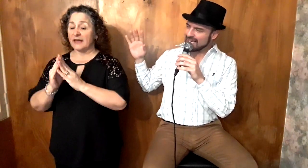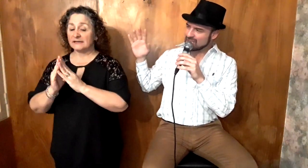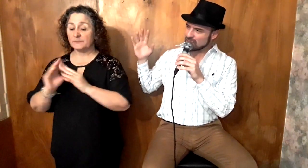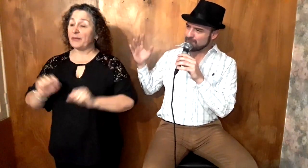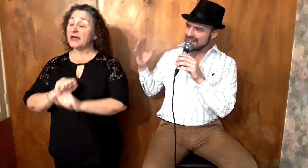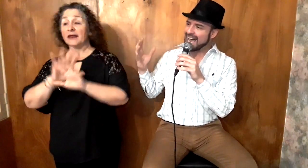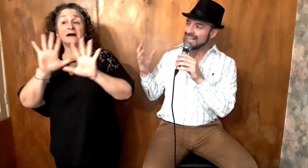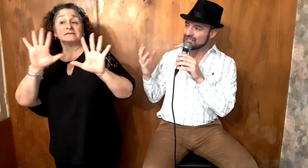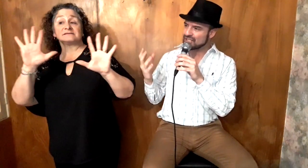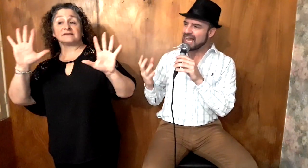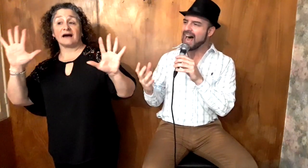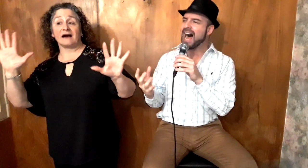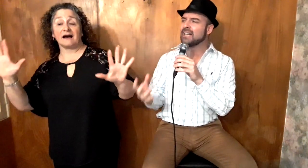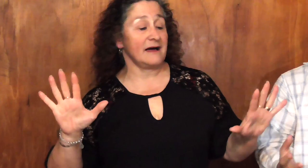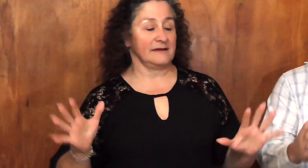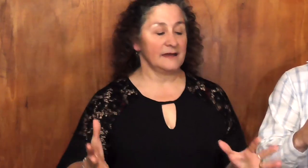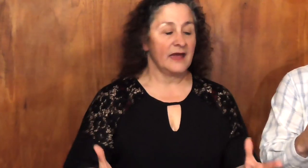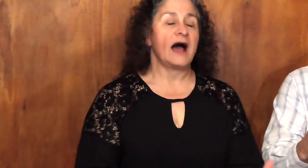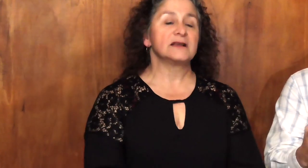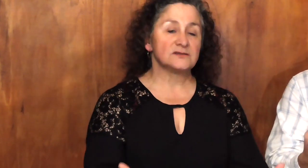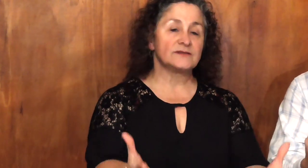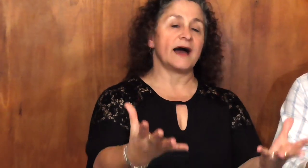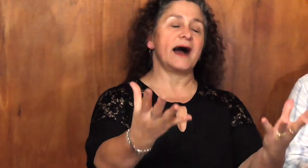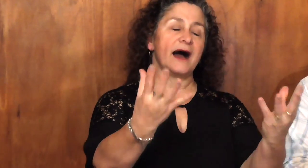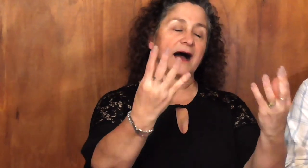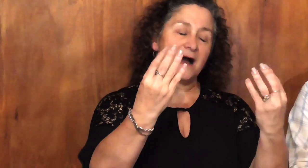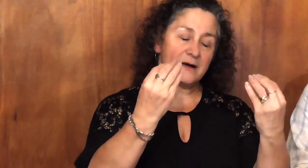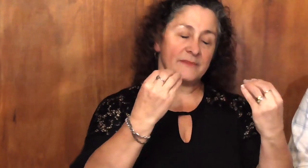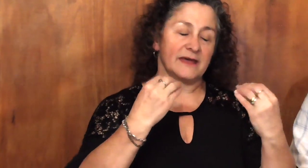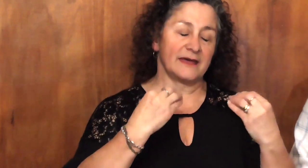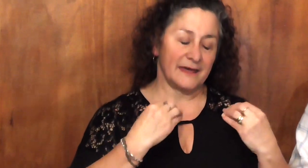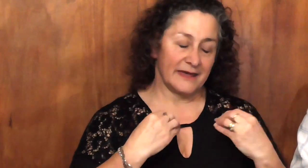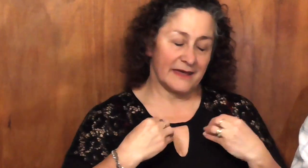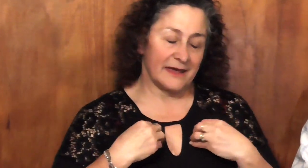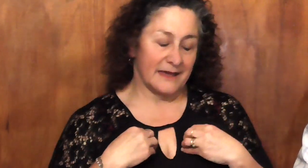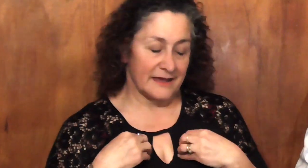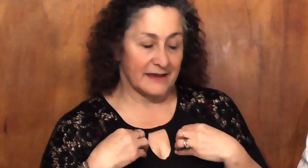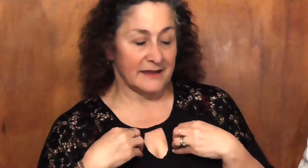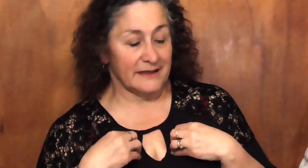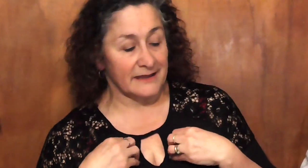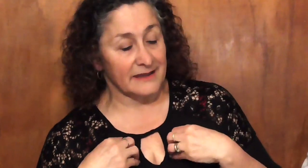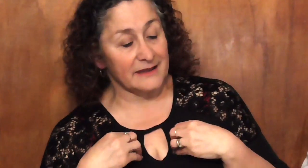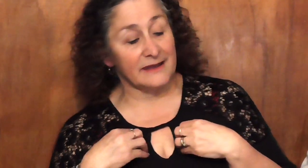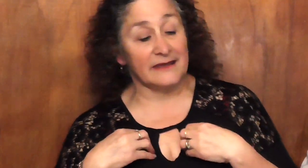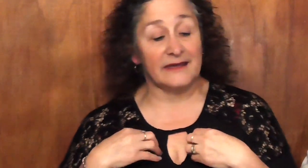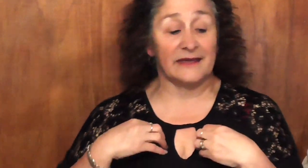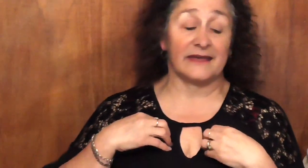luz, de esperanza. Ayúdame.